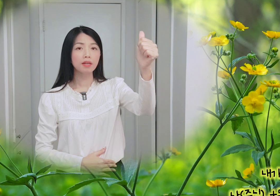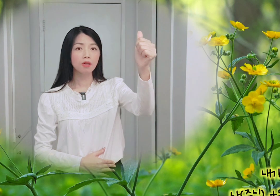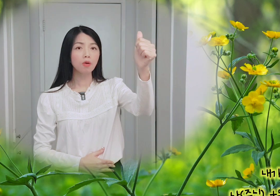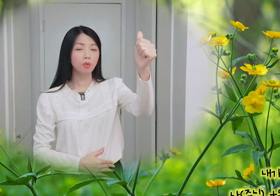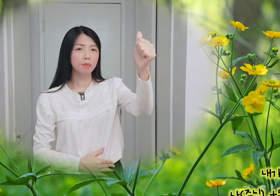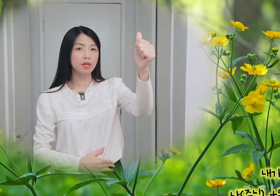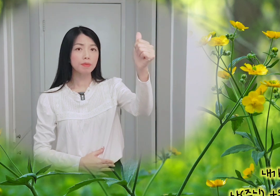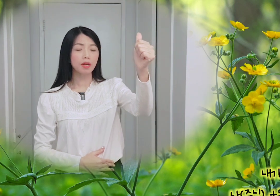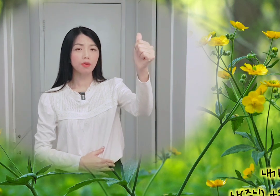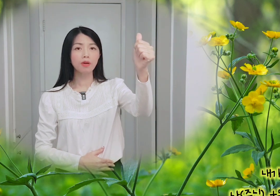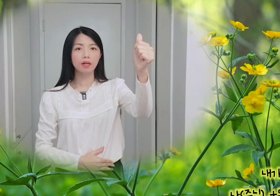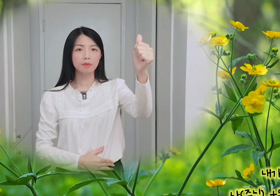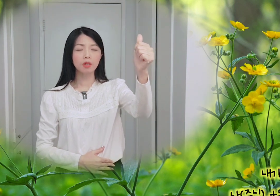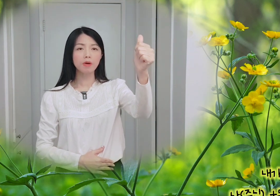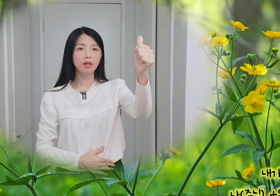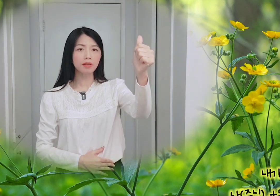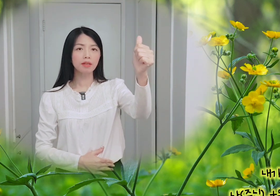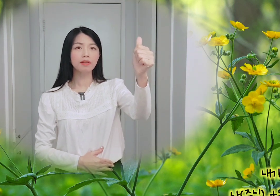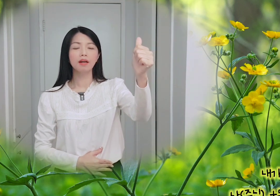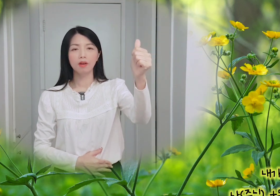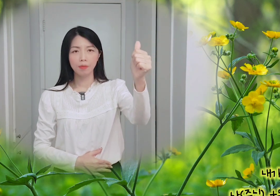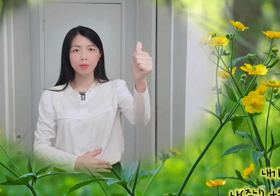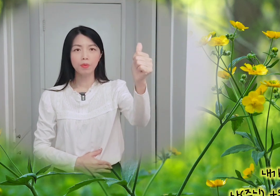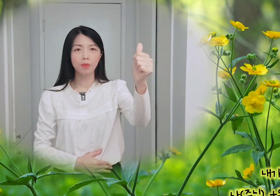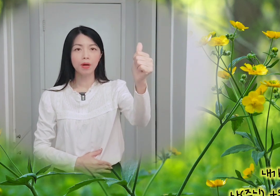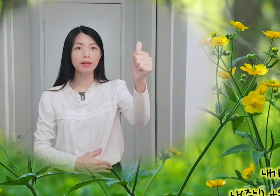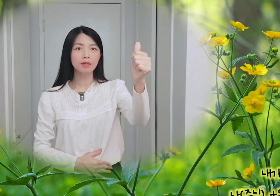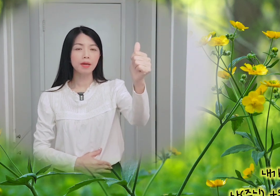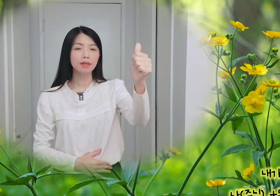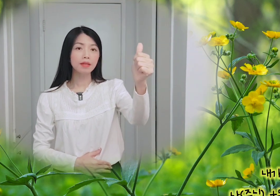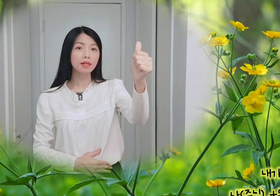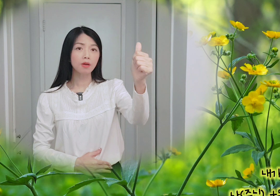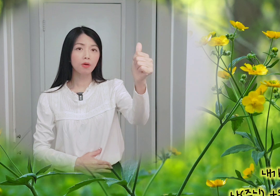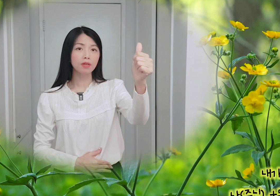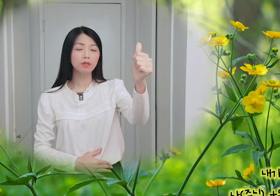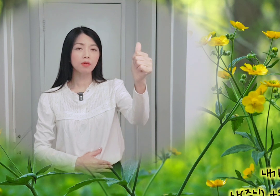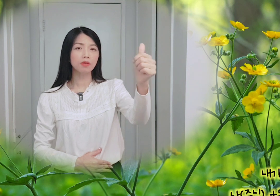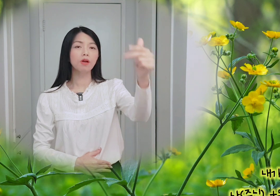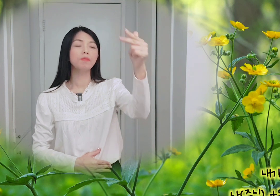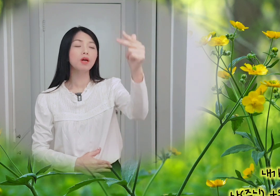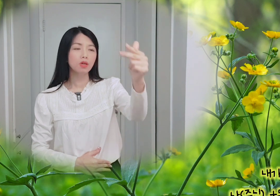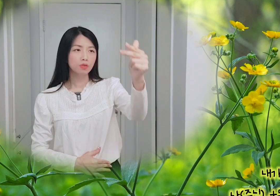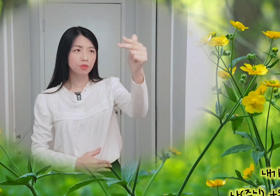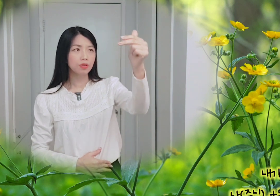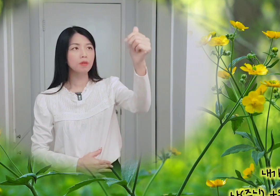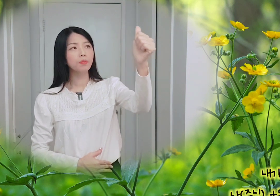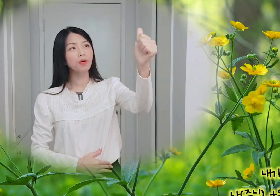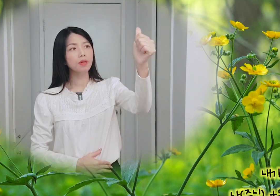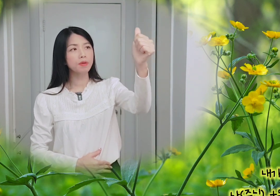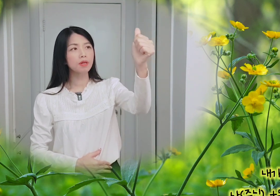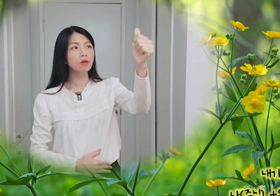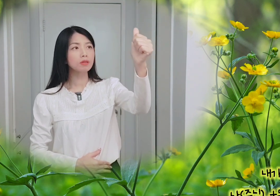위를 향해서 보시면서 하시면 되고요. 제가 지금 설명을 할 때는 앞을 보고 하겠지만 찬양에서 했었던 것처럼